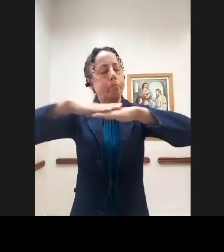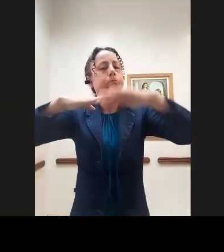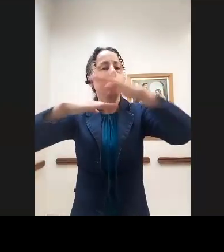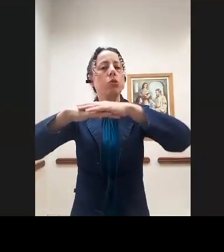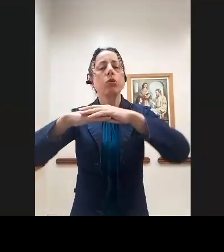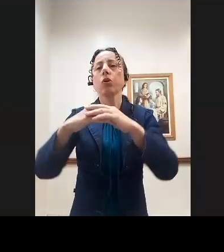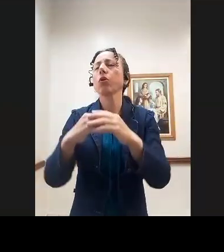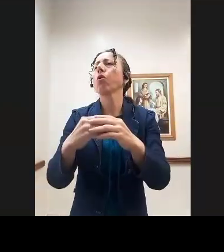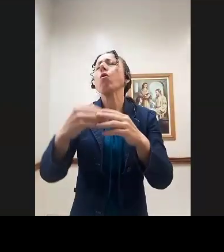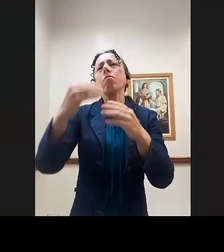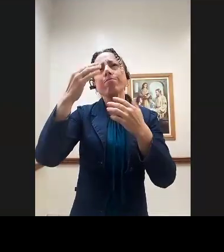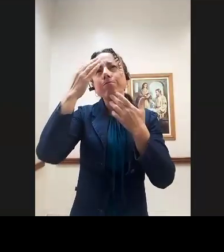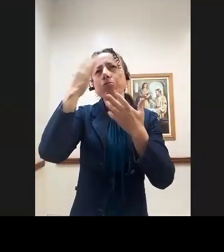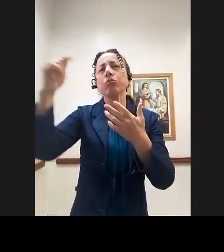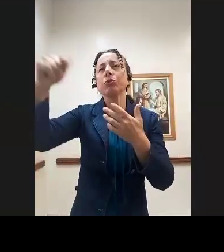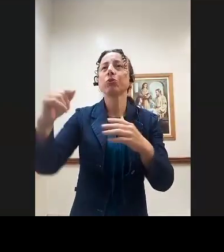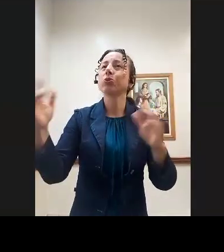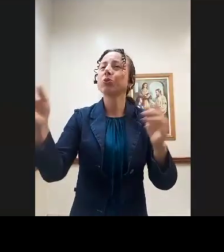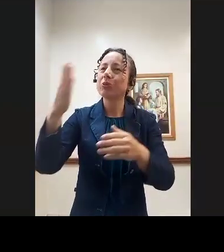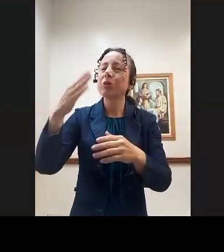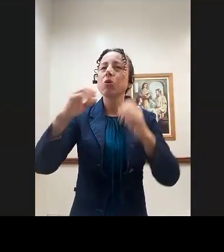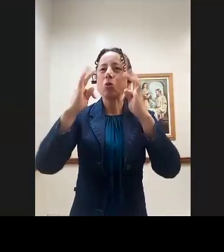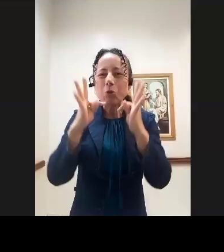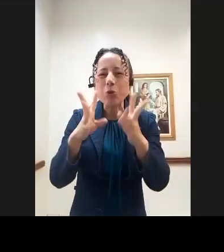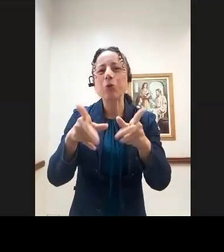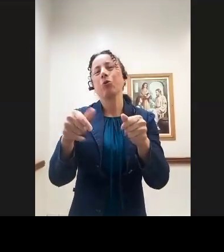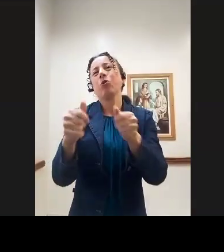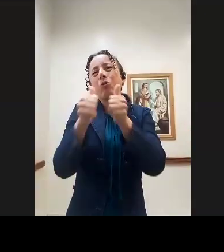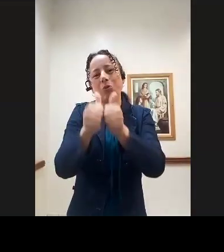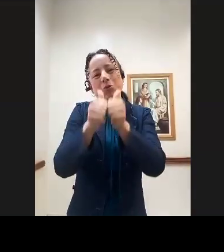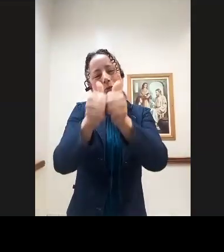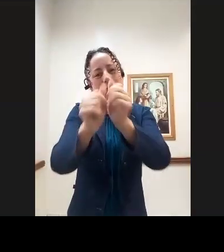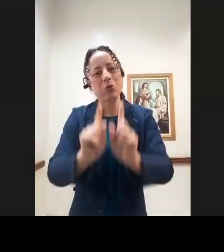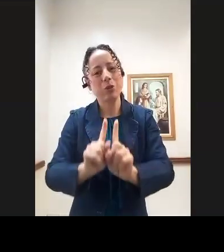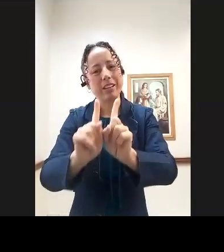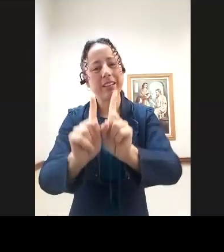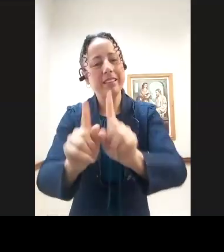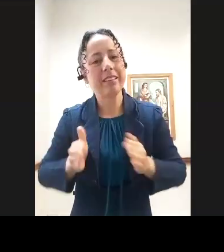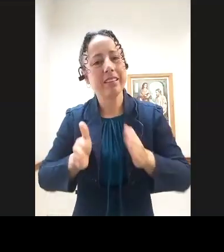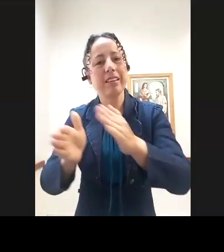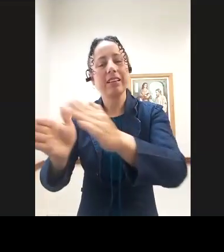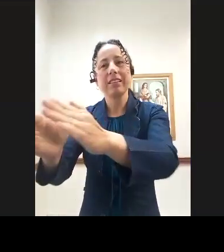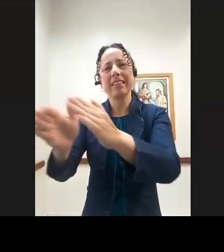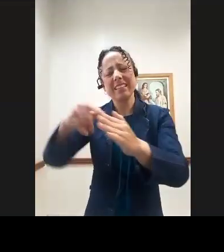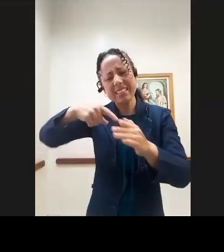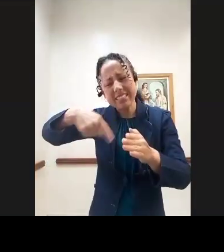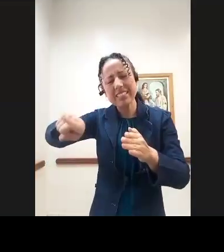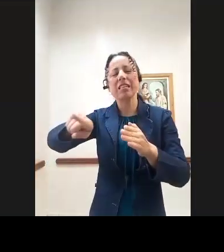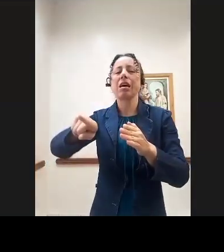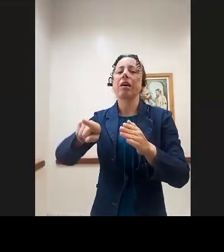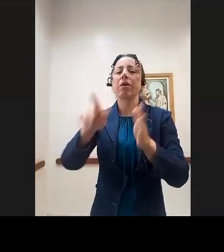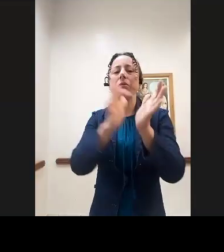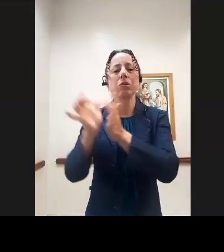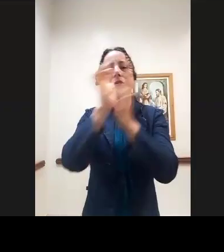mesmo caminho. Peço um testemunho de que se nós seguirmos Jesus Cristo, não sentiremos essa sede. Nós não sentimos